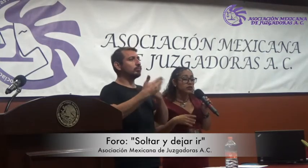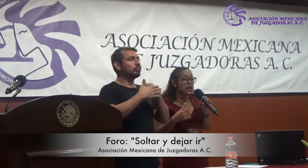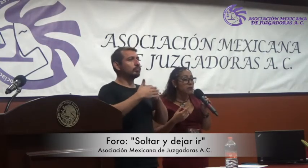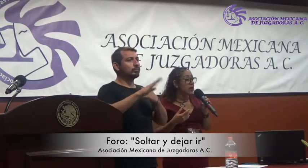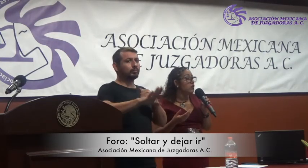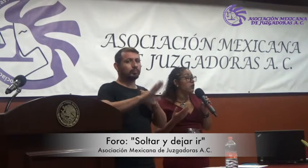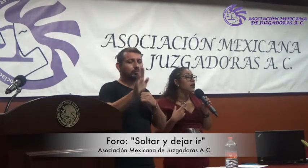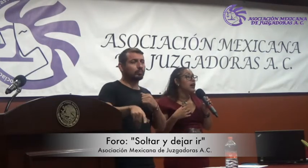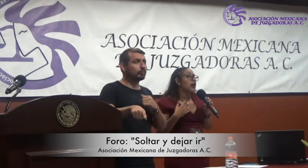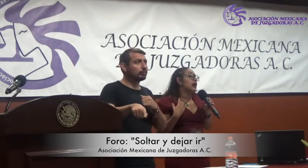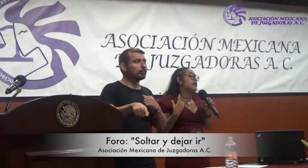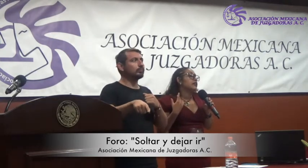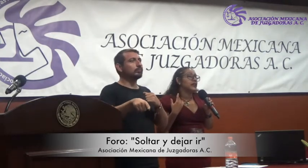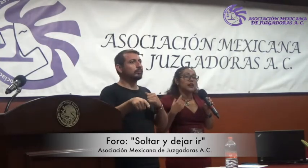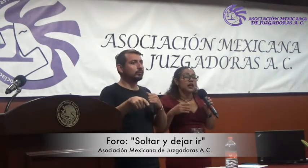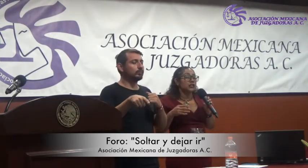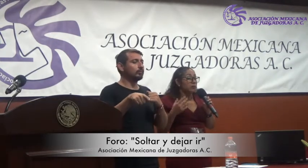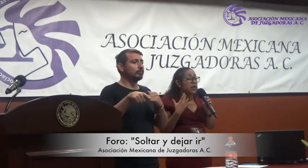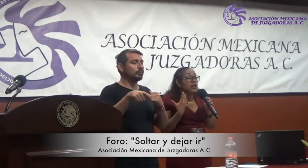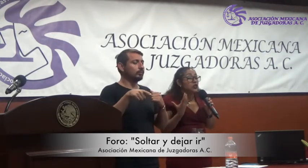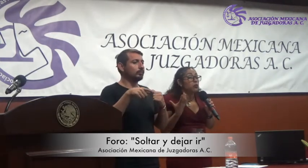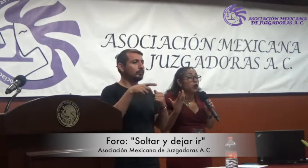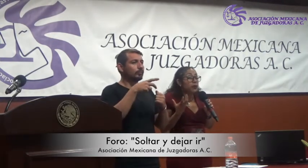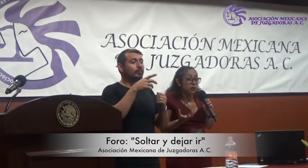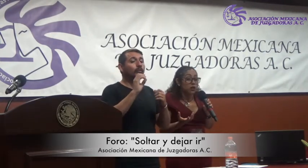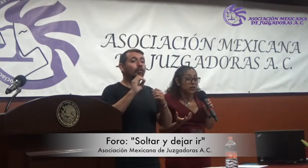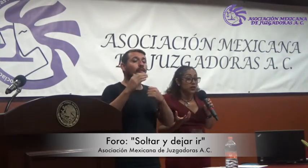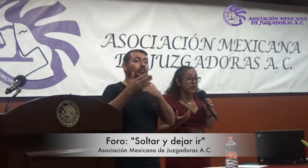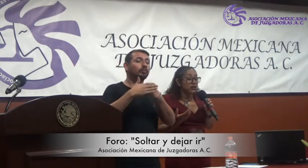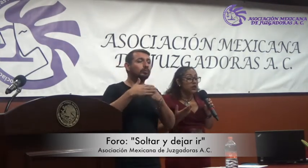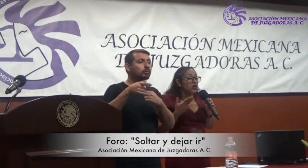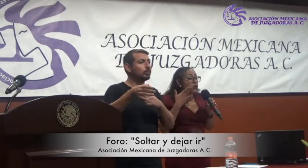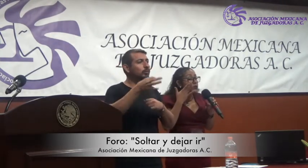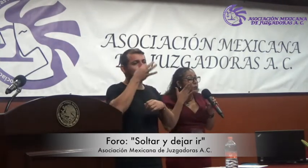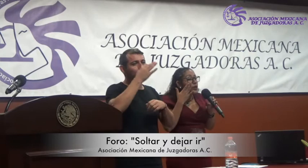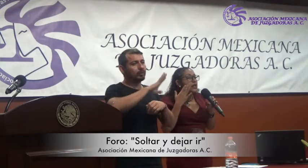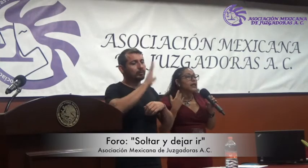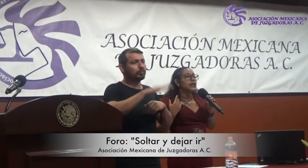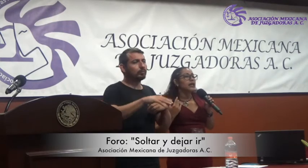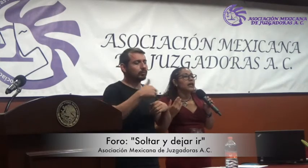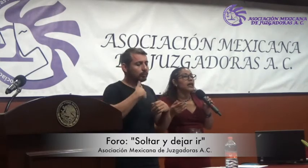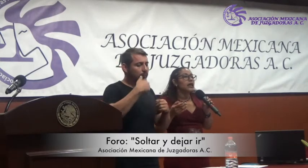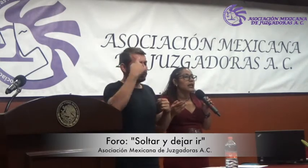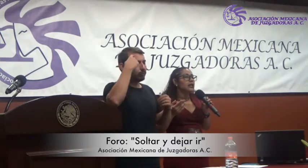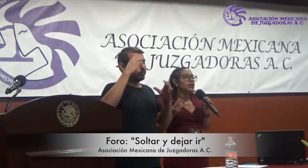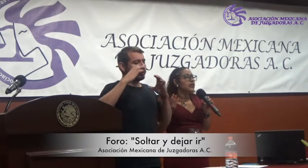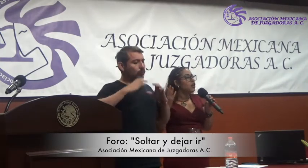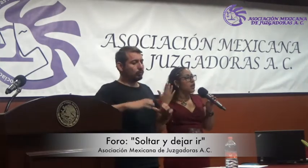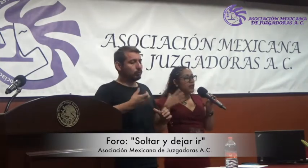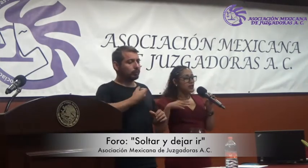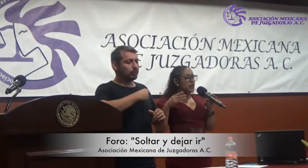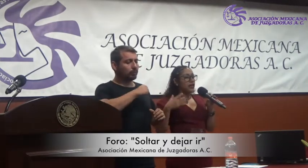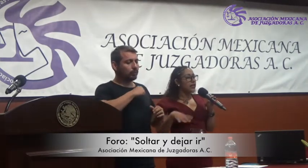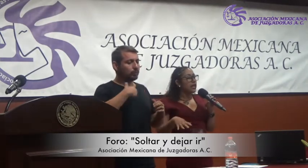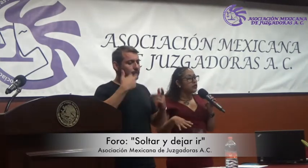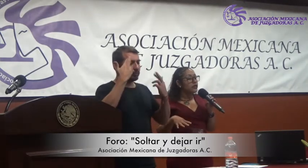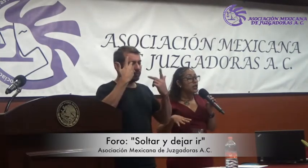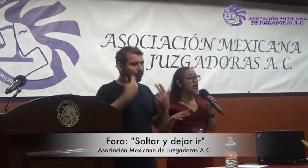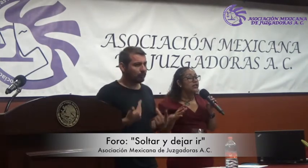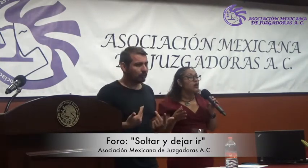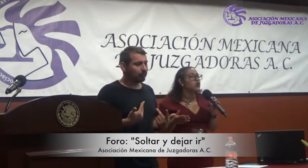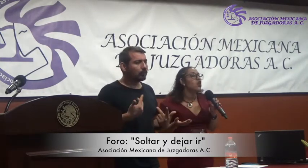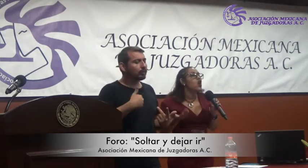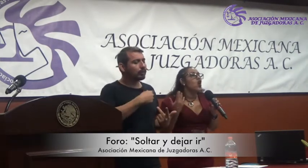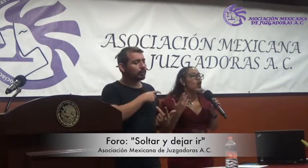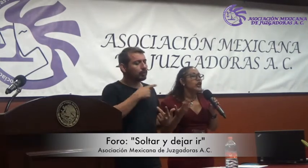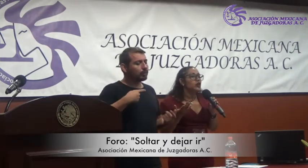de un ser amado, ante la espera de su propia muerte, cómo se puede deteriorar en general su estado